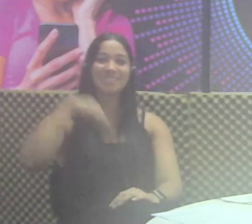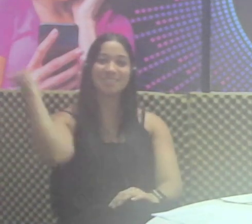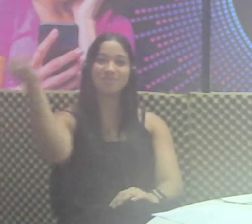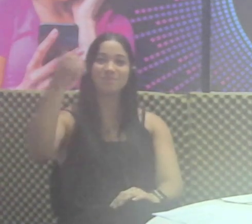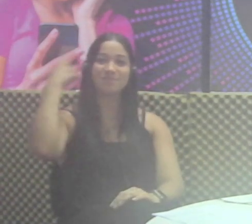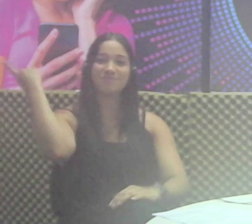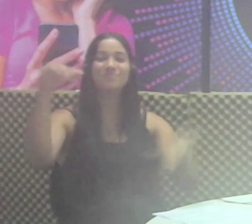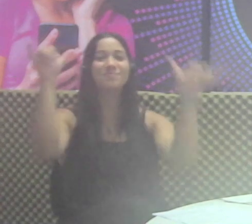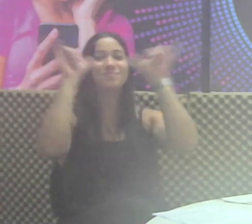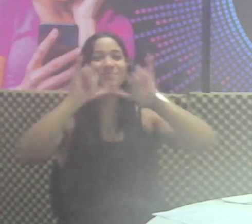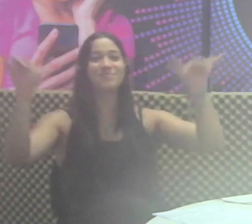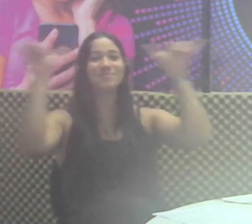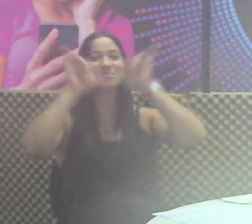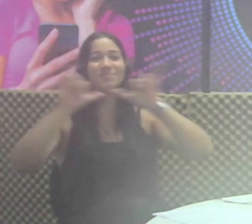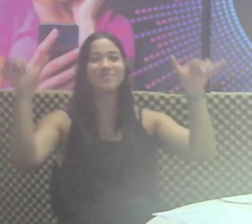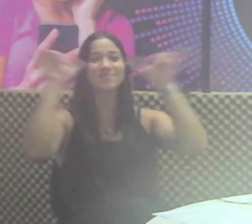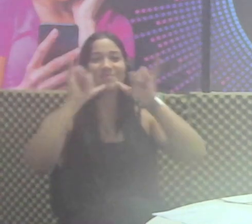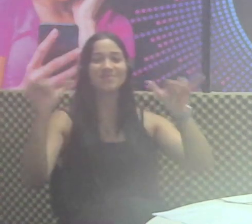Giro de